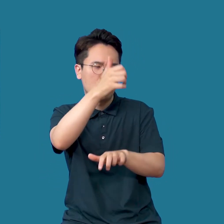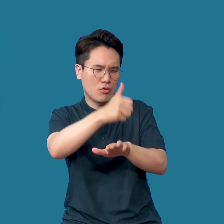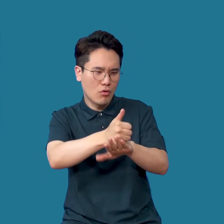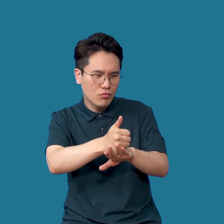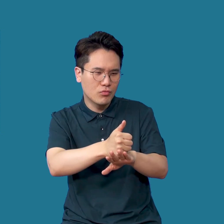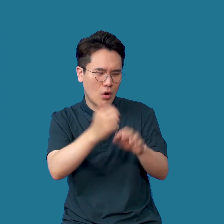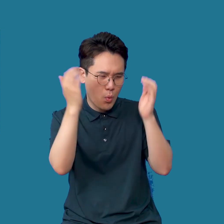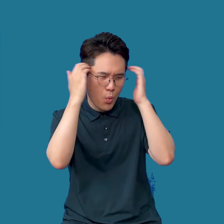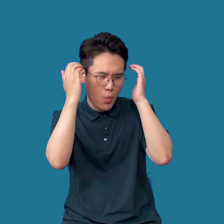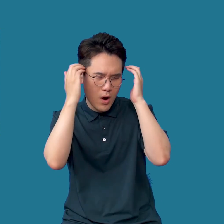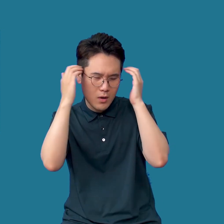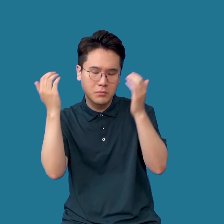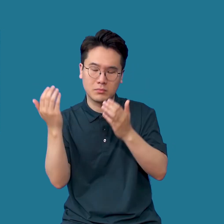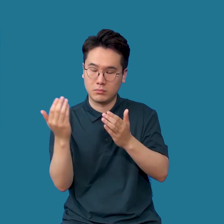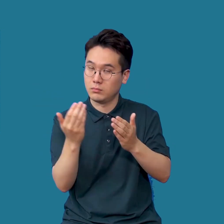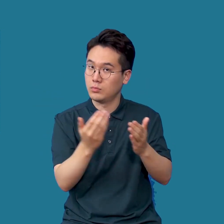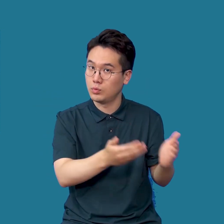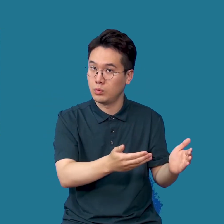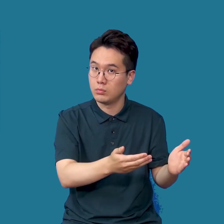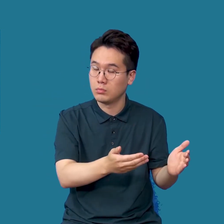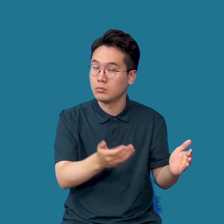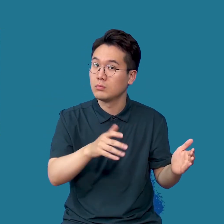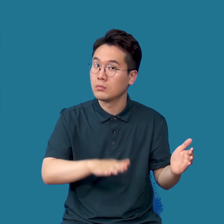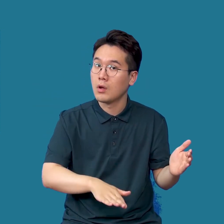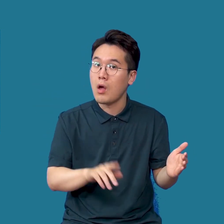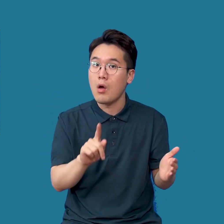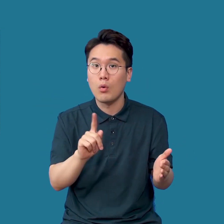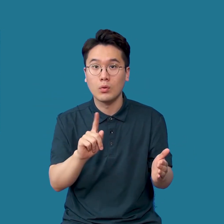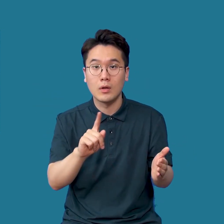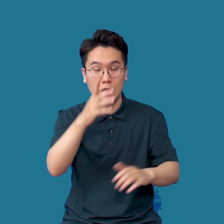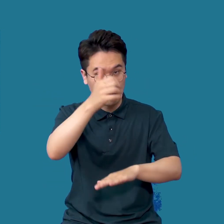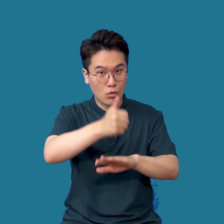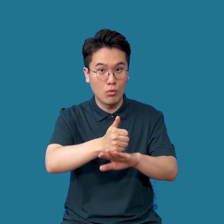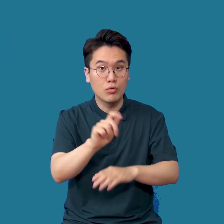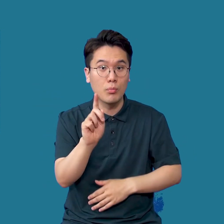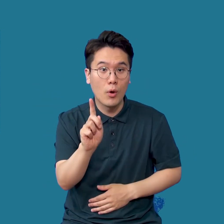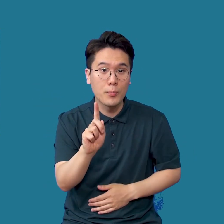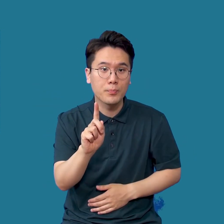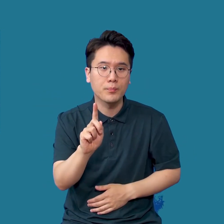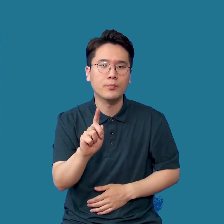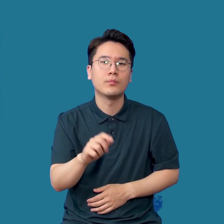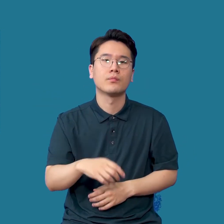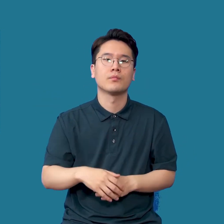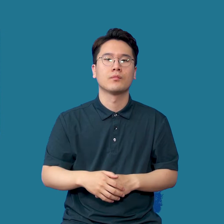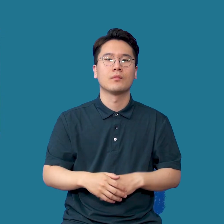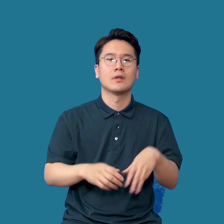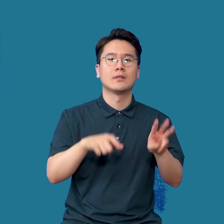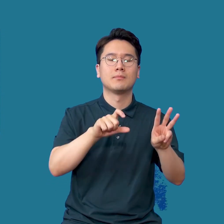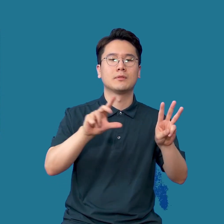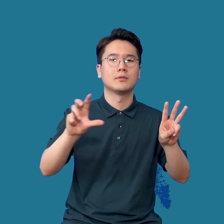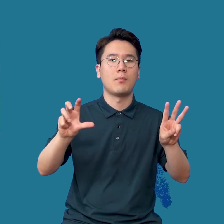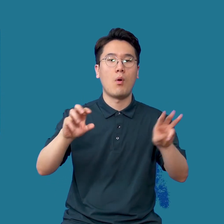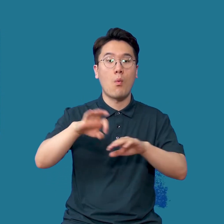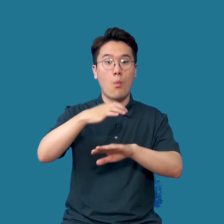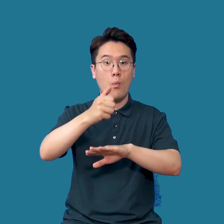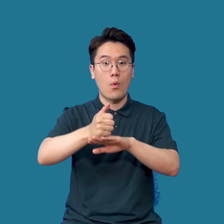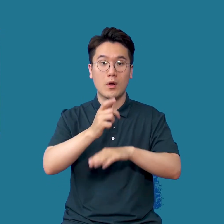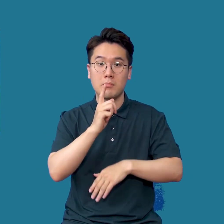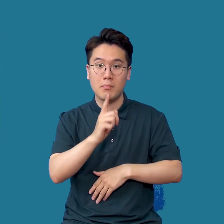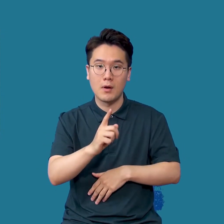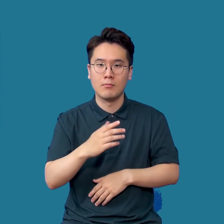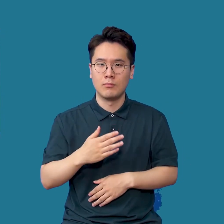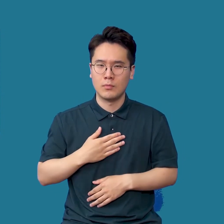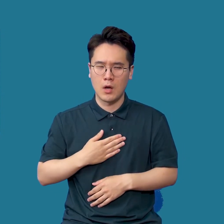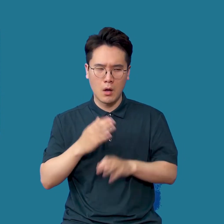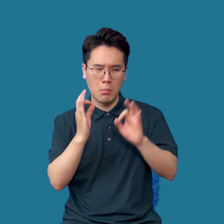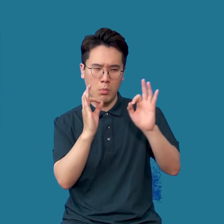그런데 결과가 어떻게 됐습니까? 다니엘 3장 25절에 왕이 또 말하여 이르되 내가 보니 결박되지